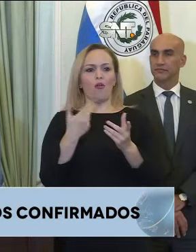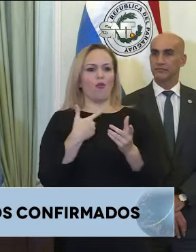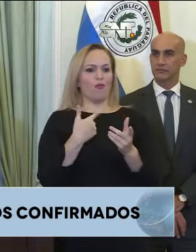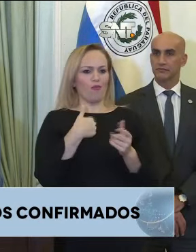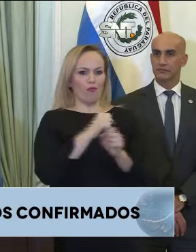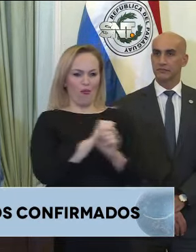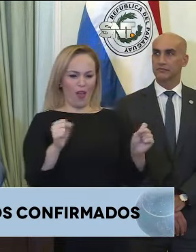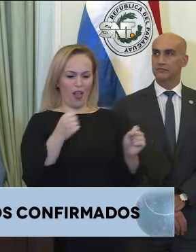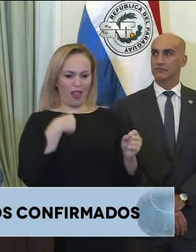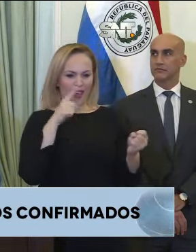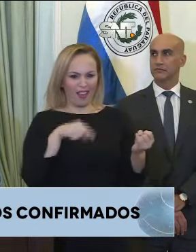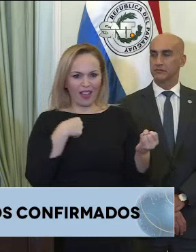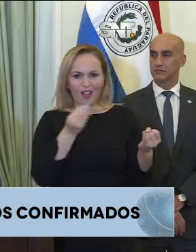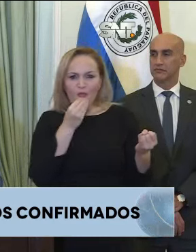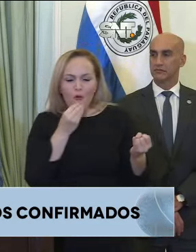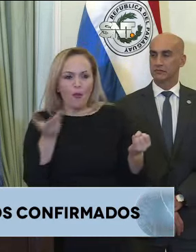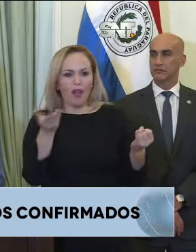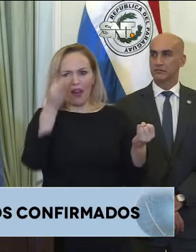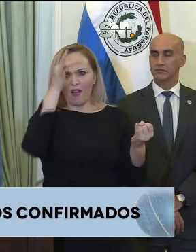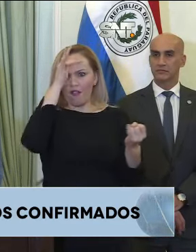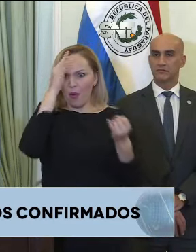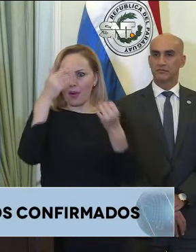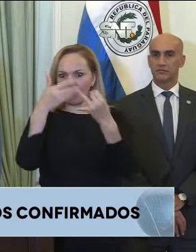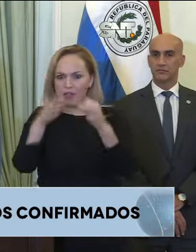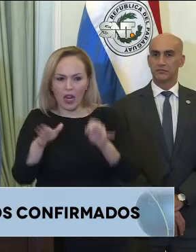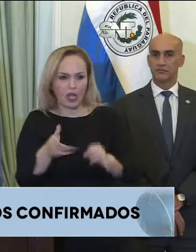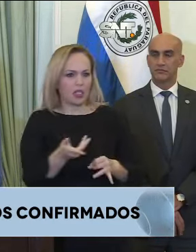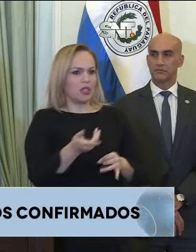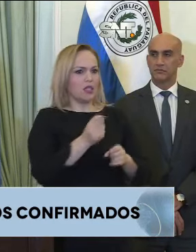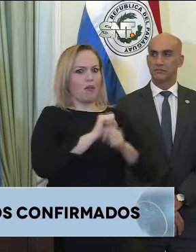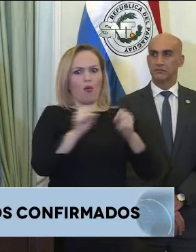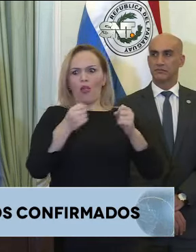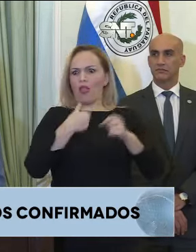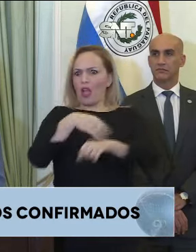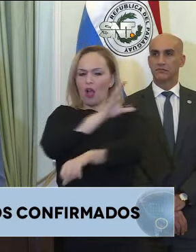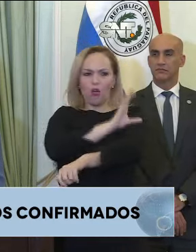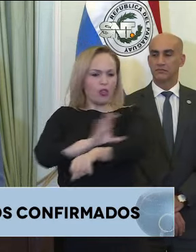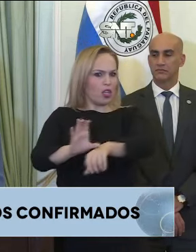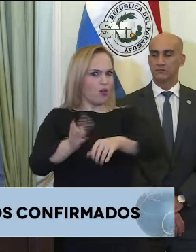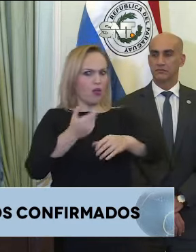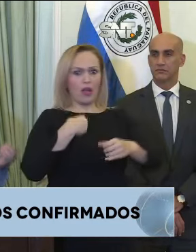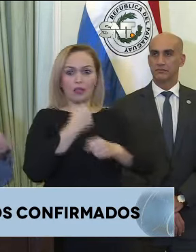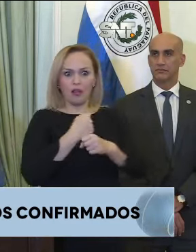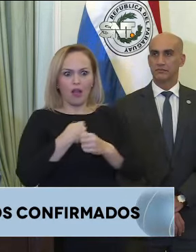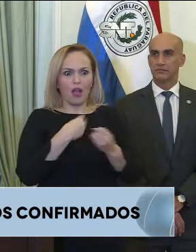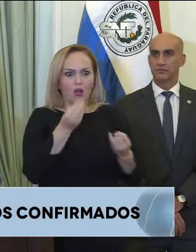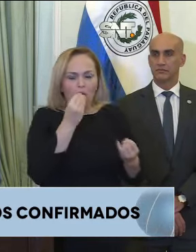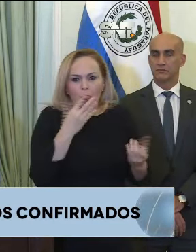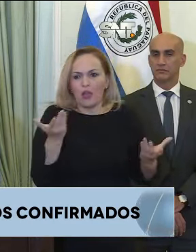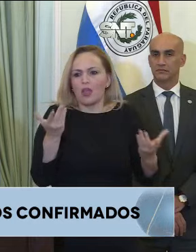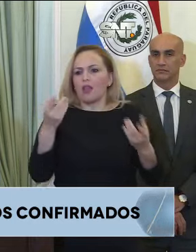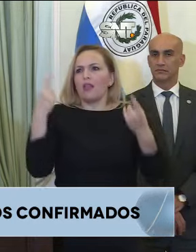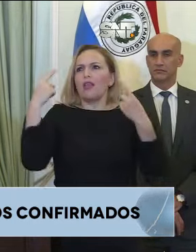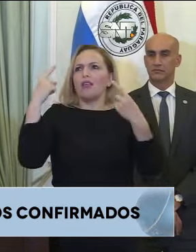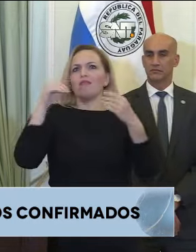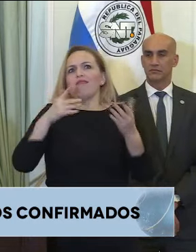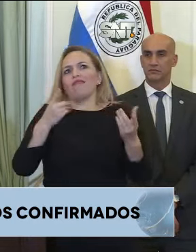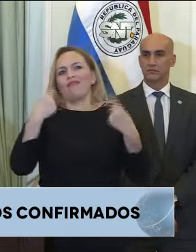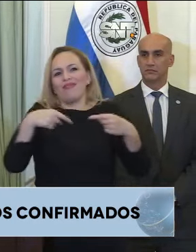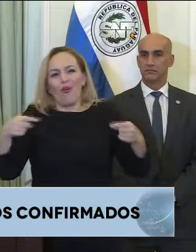tener que comer y la farmacia pueda estar llena y para que la cadena productiva pueda seguir trabajando y para que puedan entrar las cargas al país,